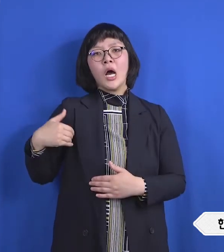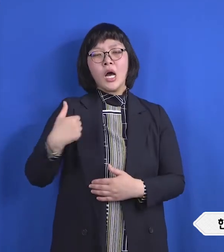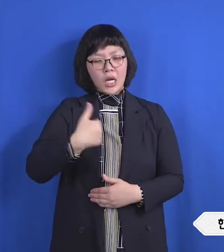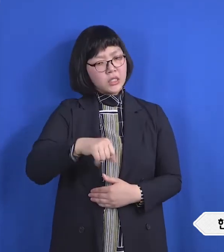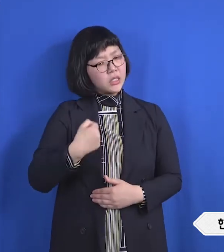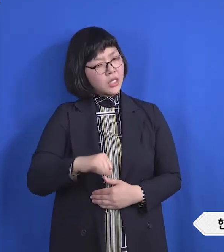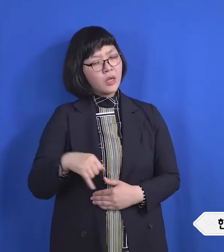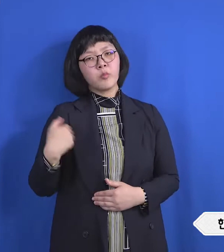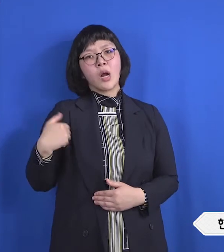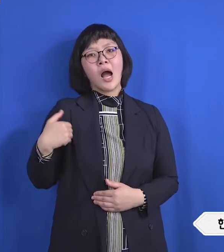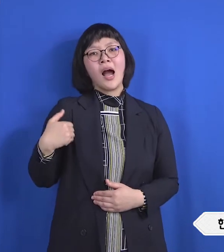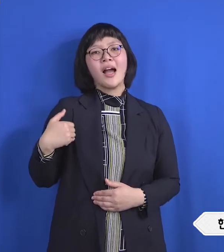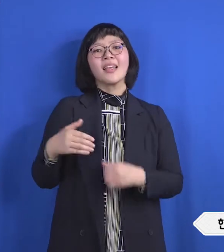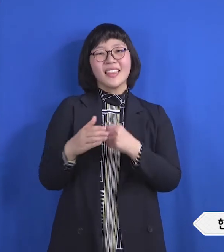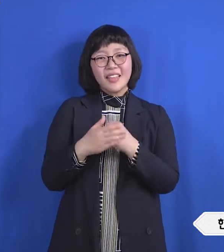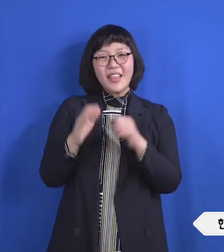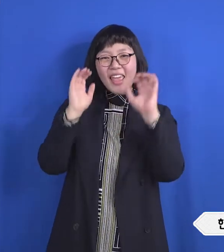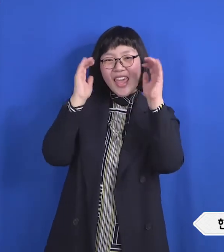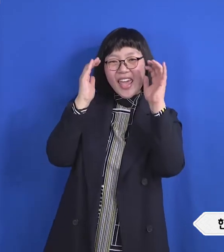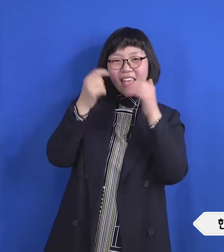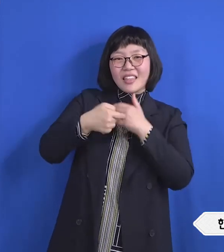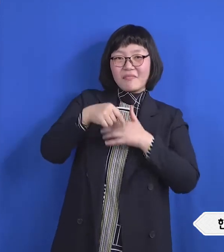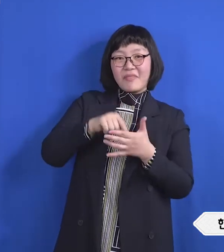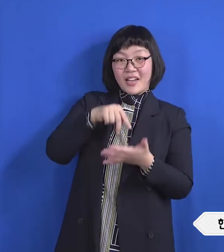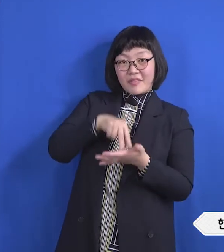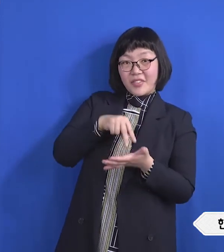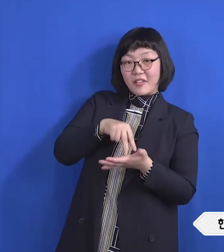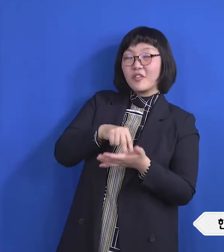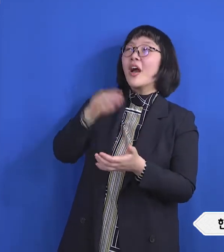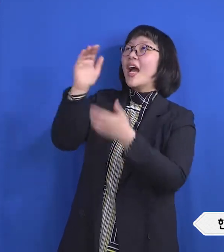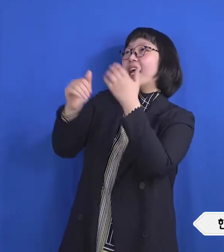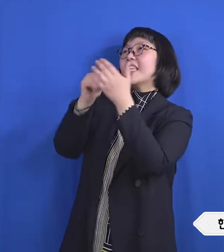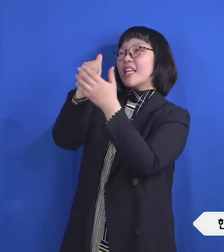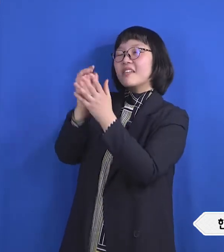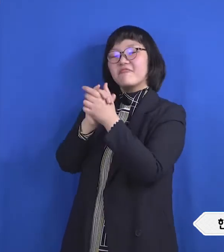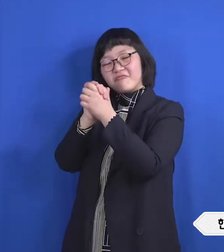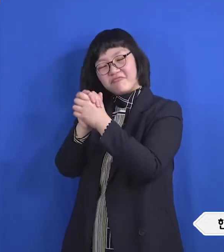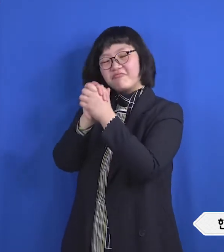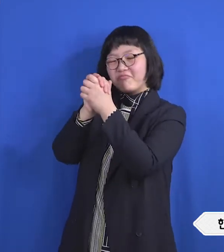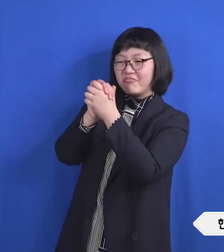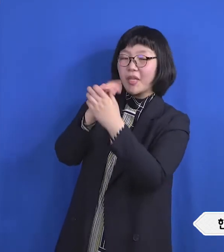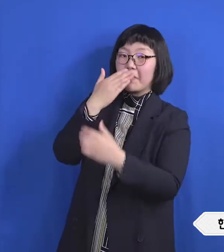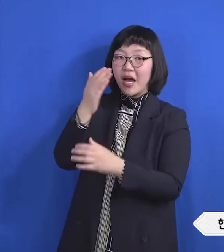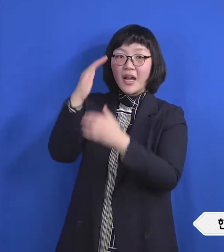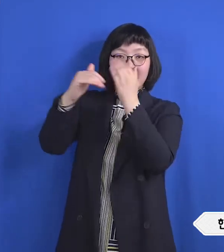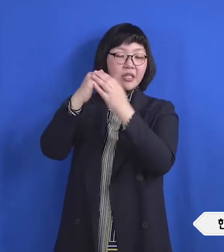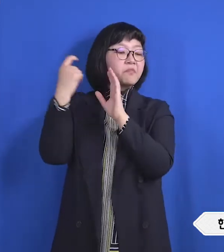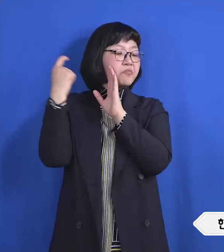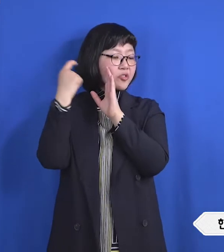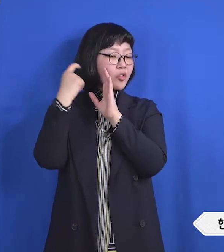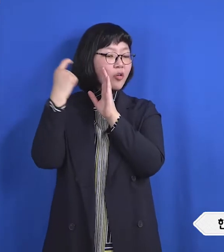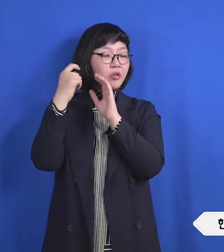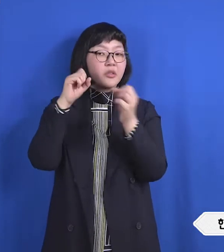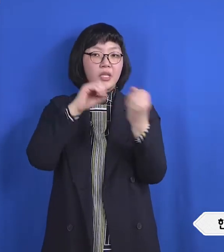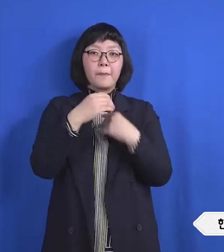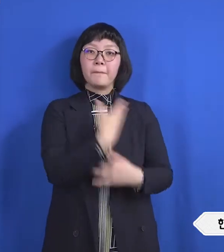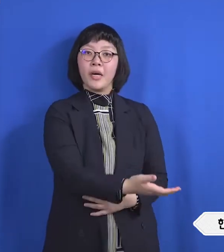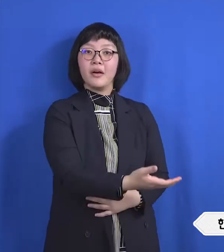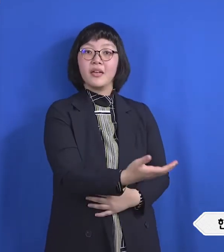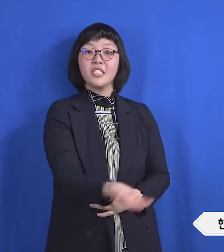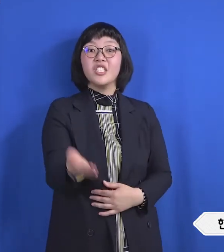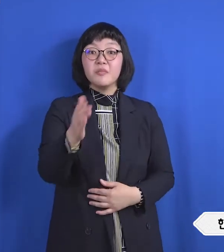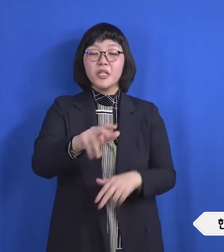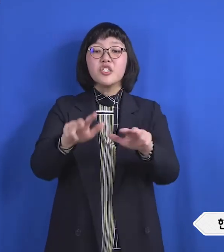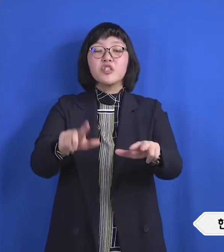때문에, 그래서 어린이 같은 마음으로 하나님께 구할 수 있는 것이고 하나님이 그 기도를 들으시는 것이지, 벌써